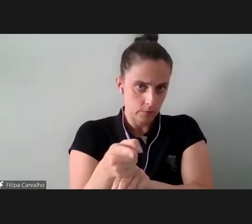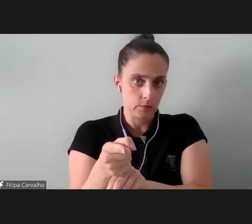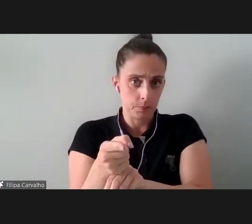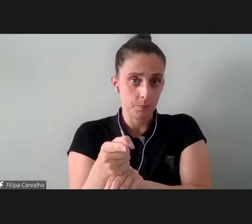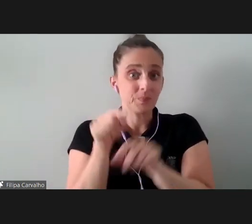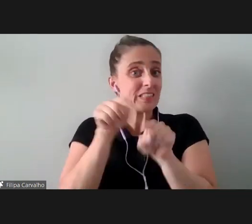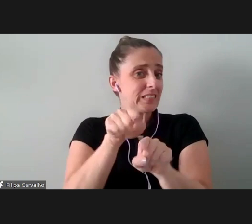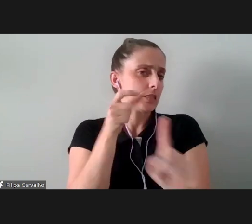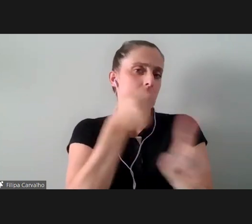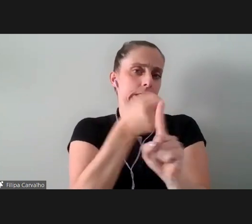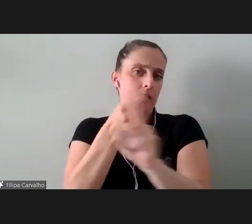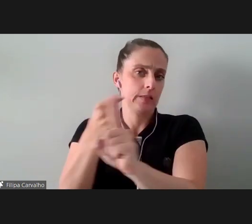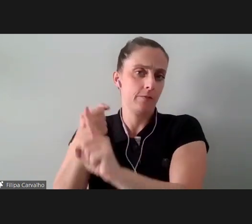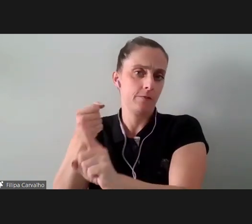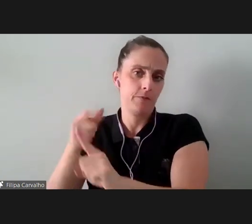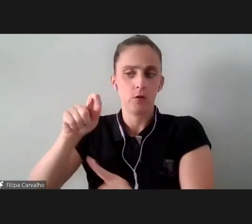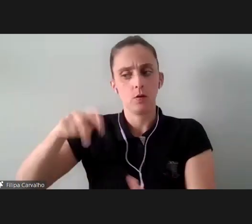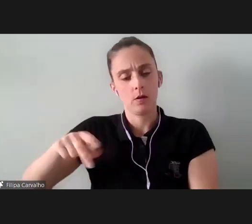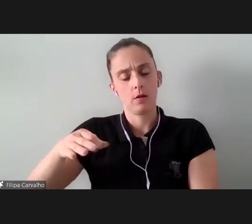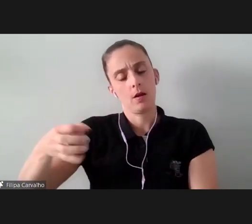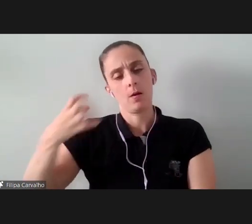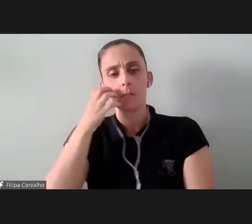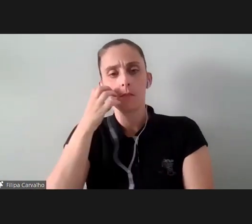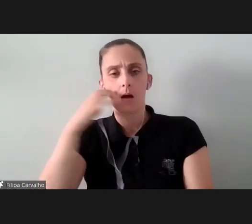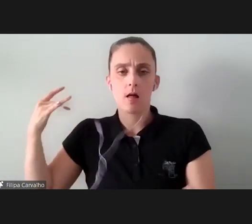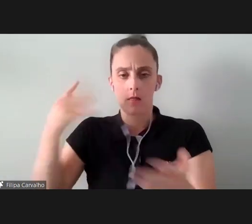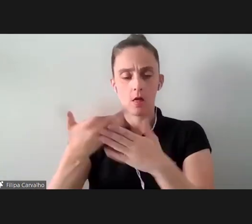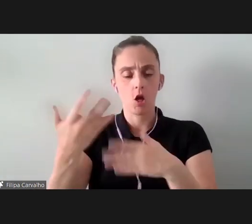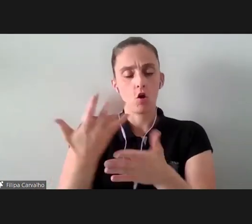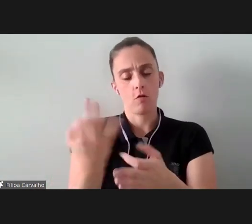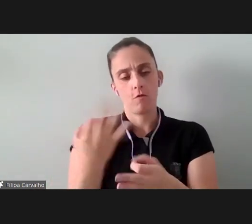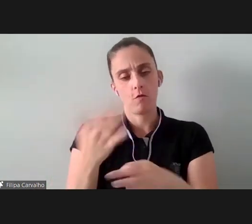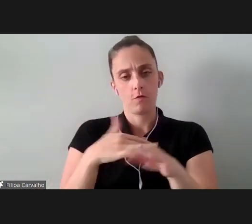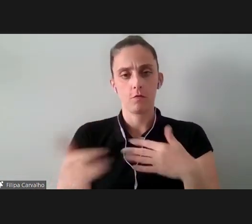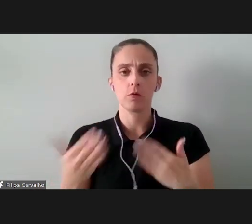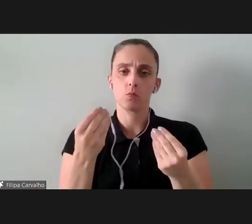estes desafios que a INAP Angola tem levado a cabo. Muito obrigado.